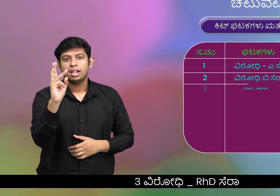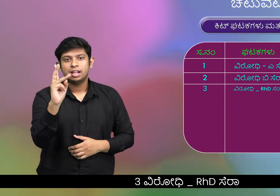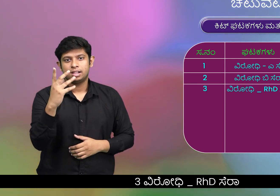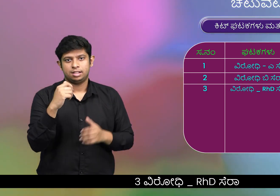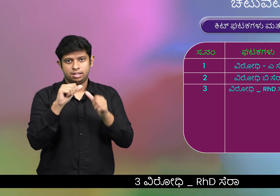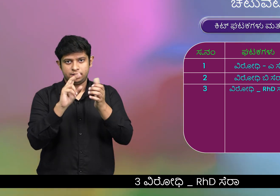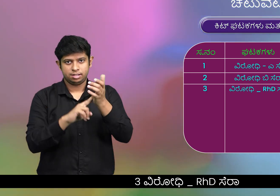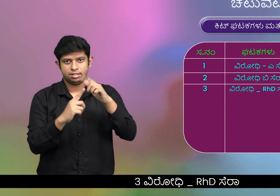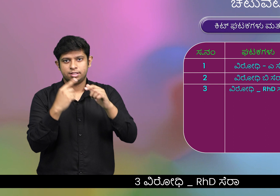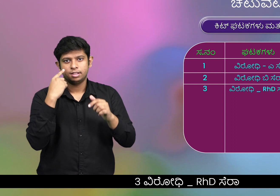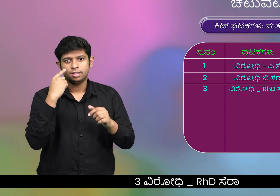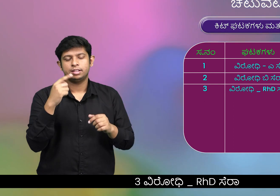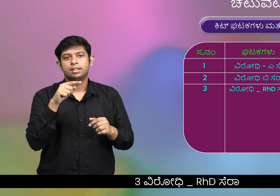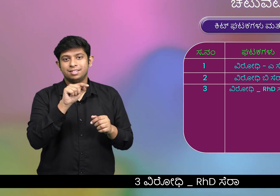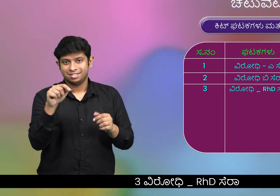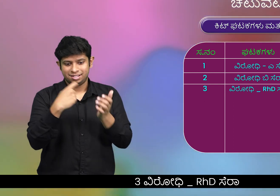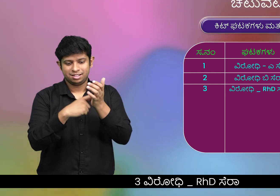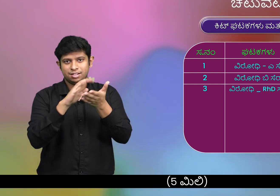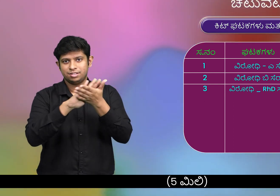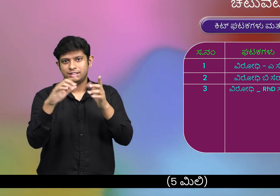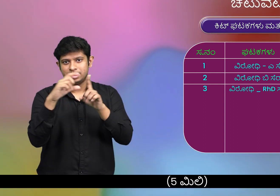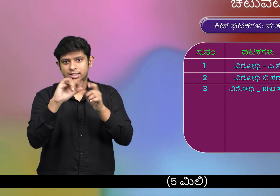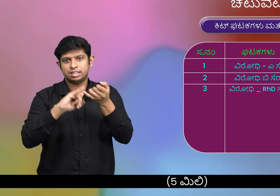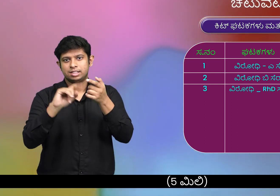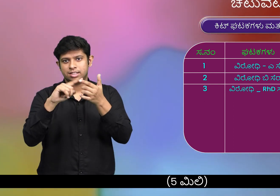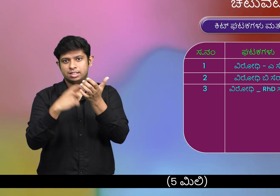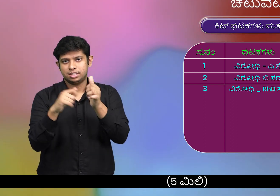3 ವಿರೋಧಿ RHD ಸೆರಾ 5 ಮಿಲಿ,